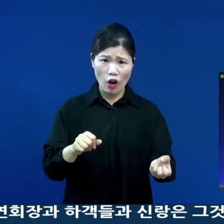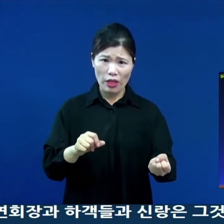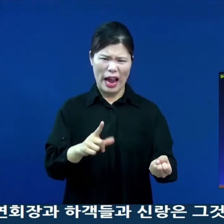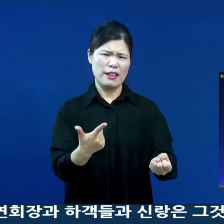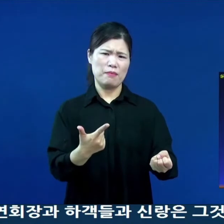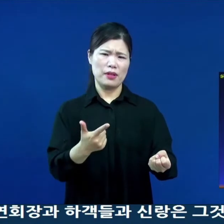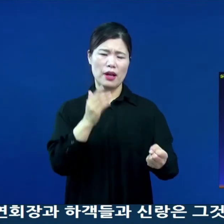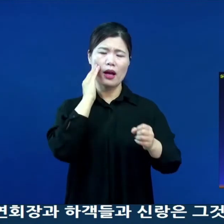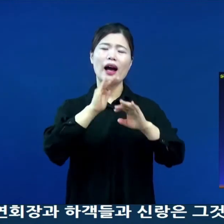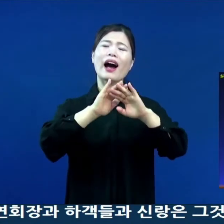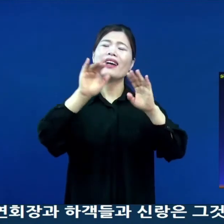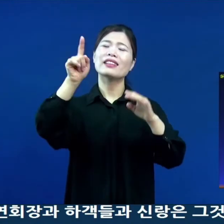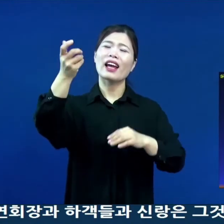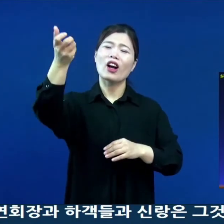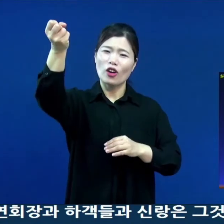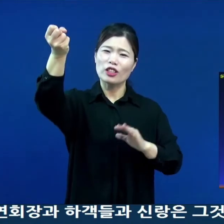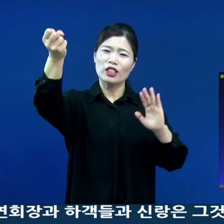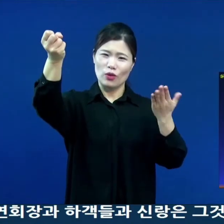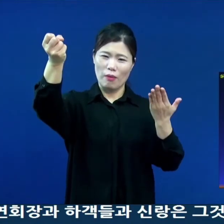된다는 얘기입니다.